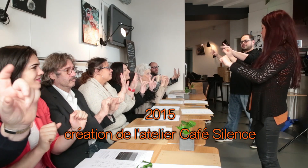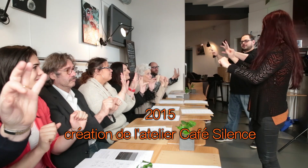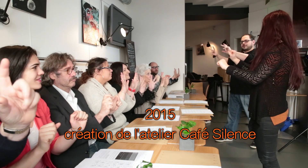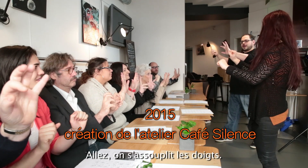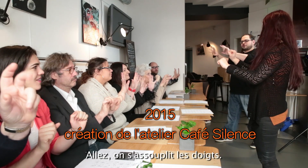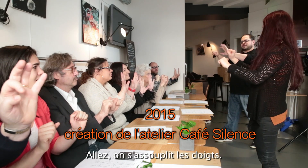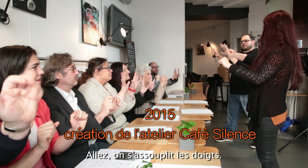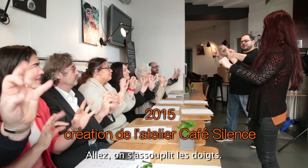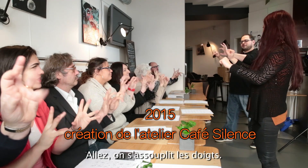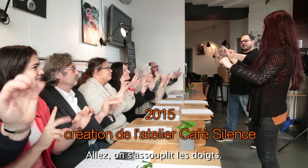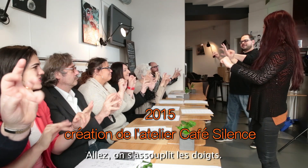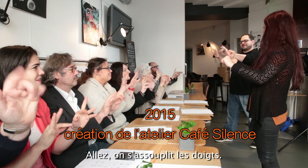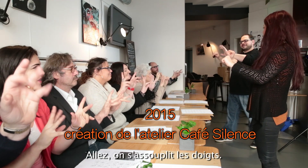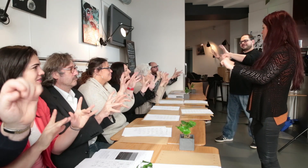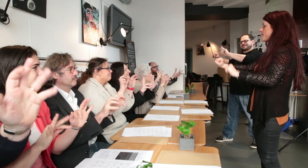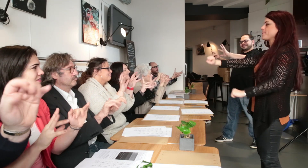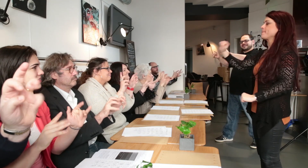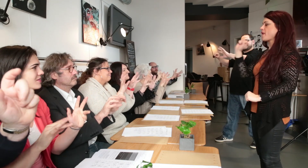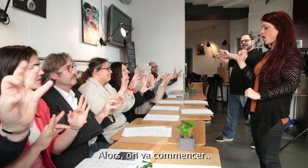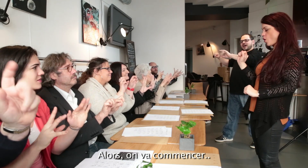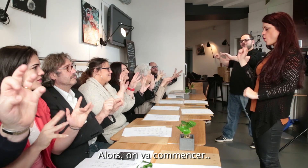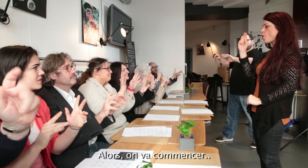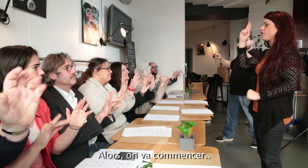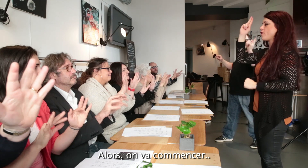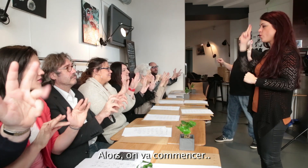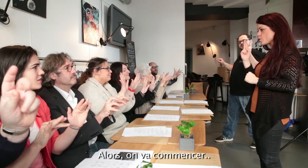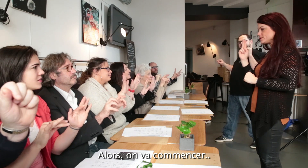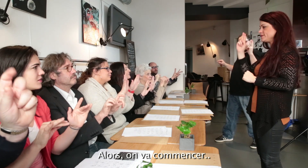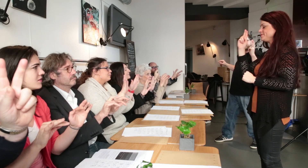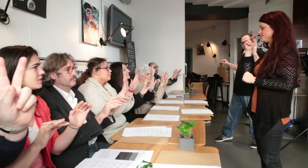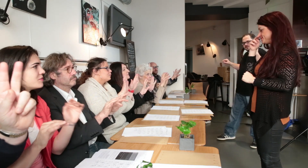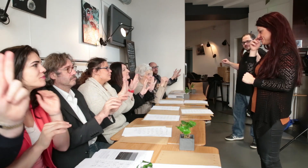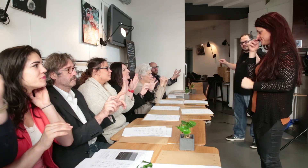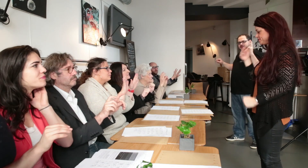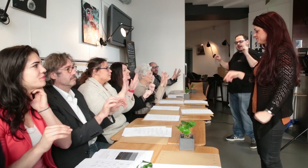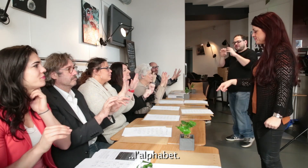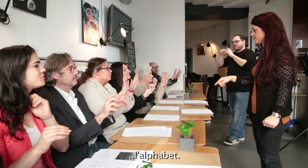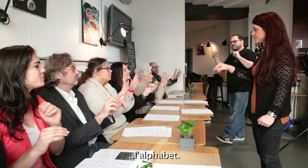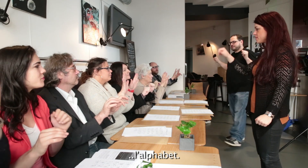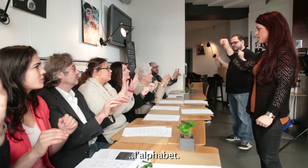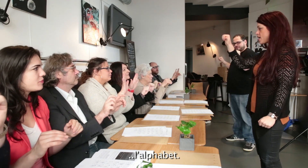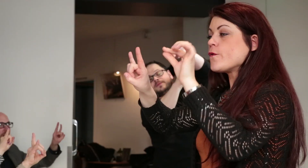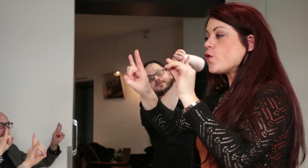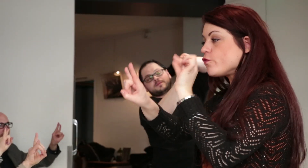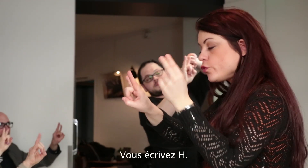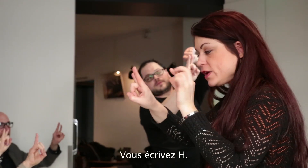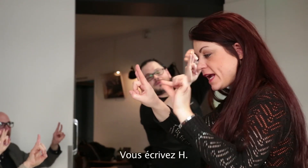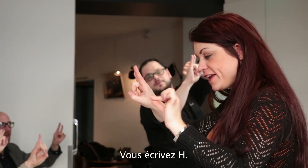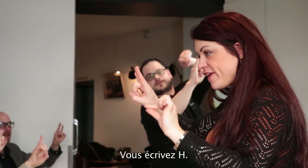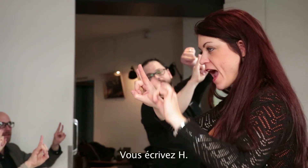Allez on s'assouplit les doigts. Alors on va commencer ? L'alphabet Je vais décriver